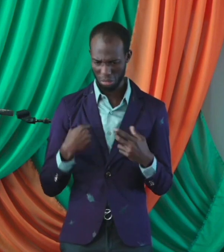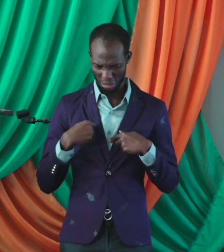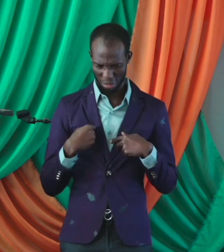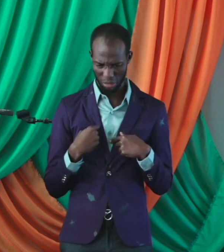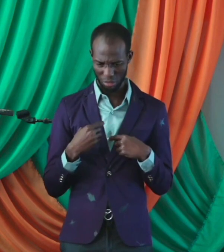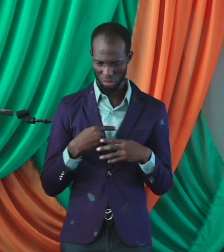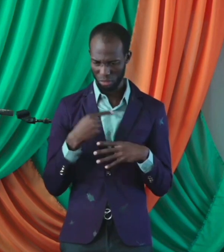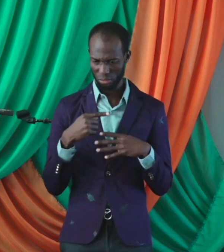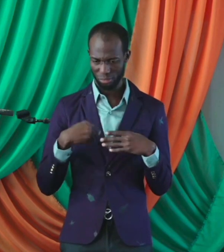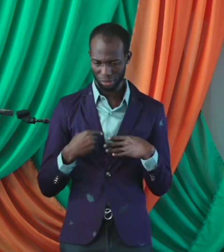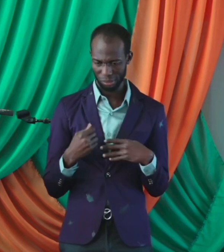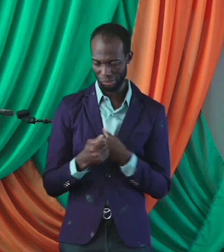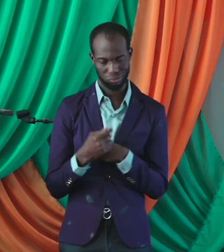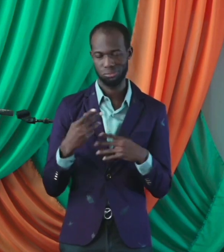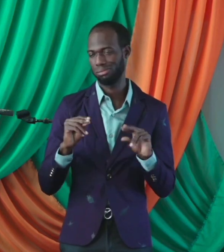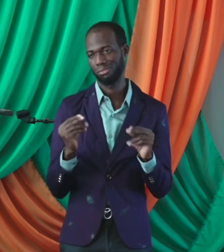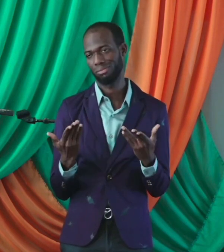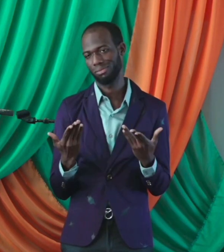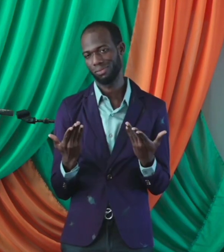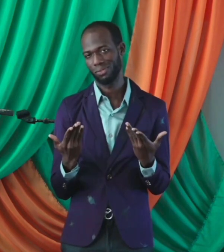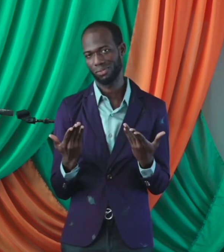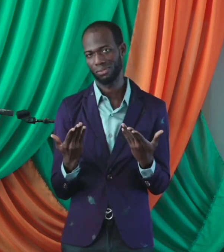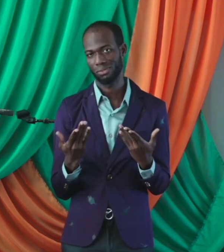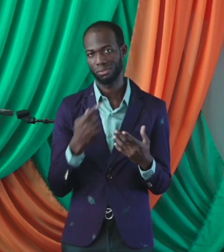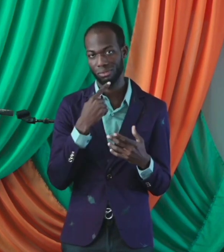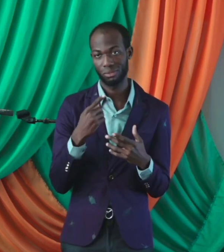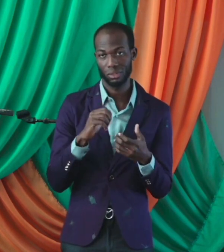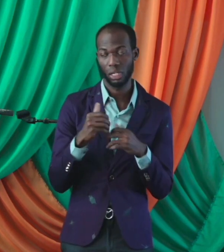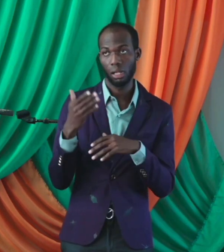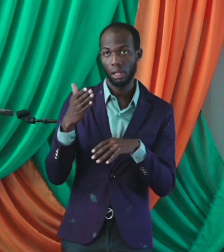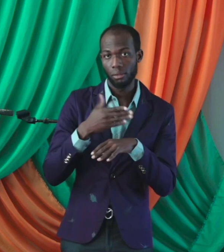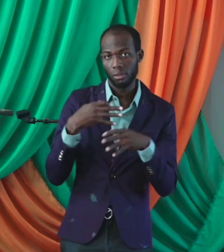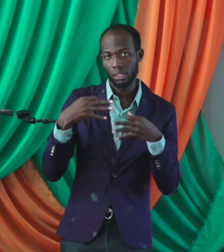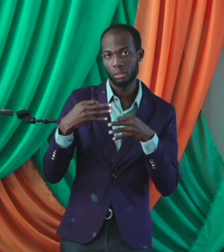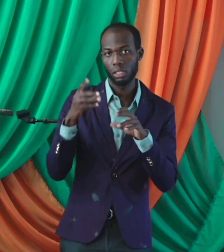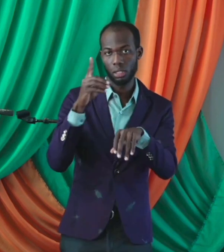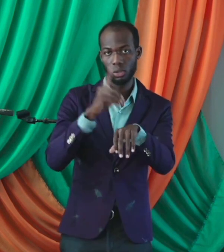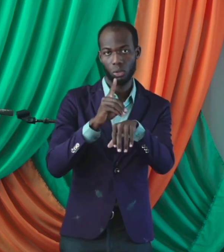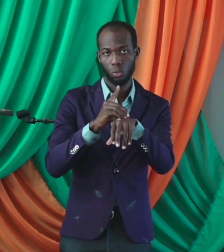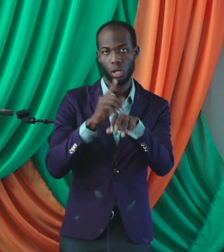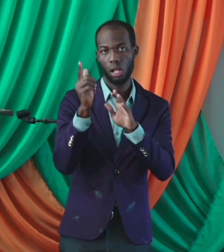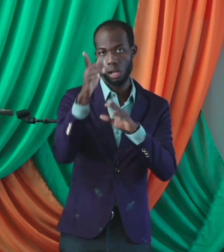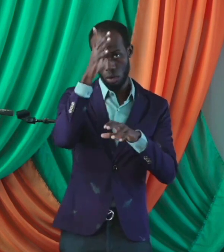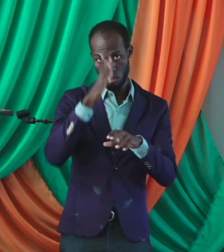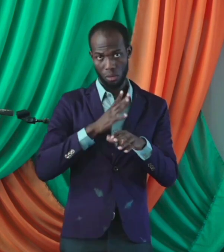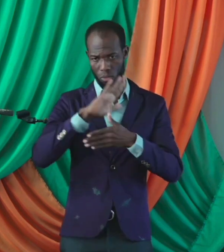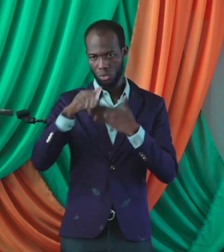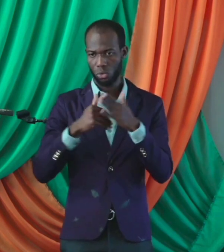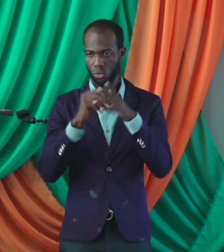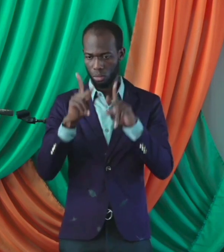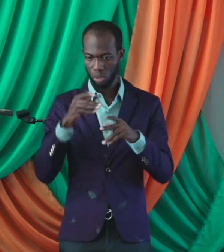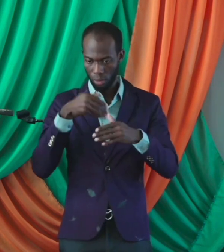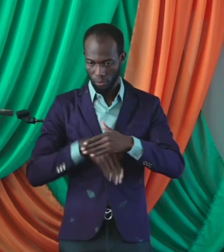on l'autre monde. Il pas fait pour propriété dans l'autre monde. Il dit bon, d'abord il y a aussi une déclaration universelle des droits de l'homme. Tout le